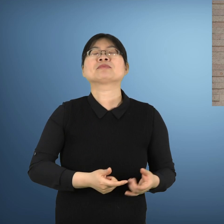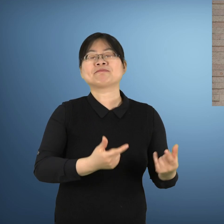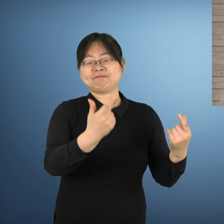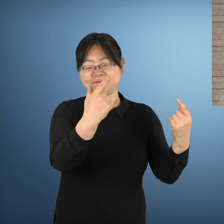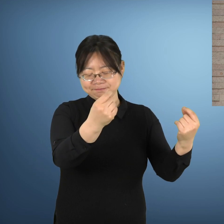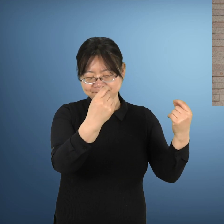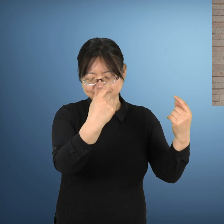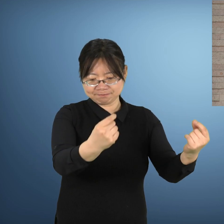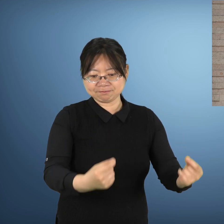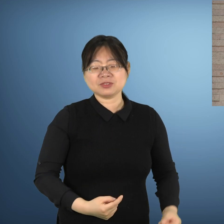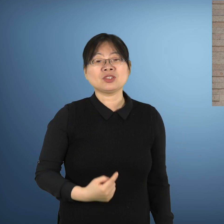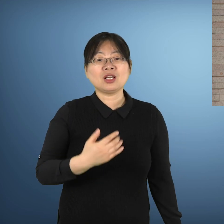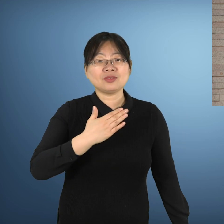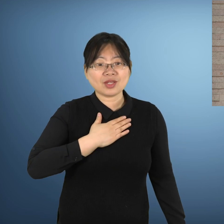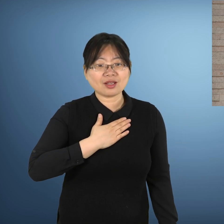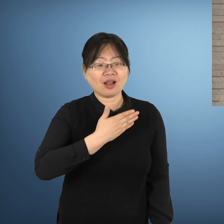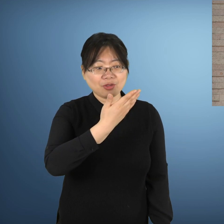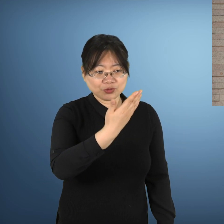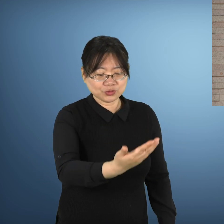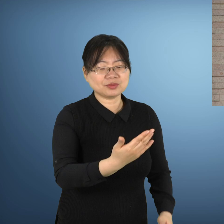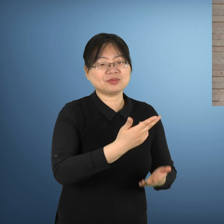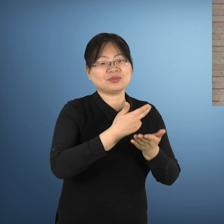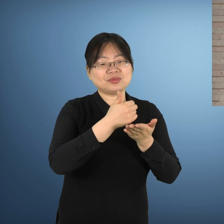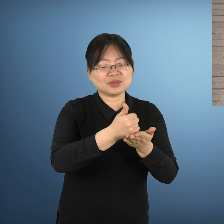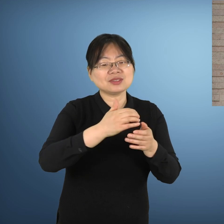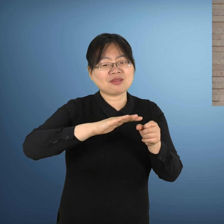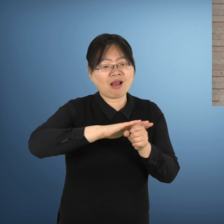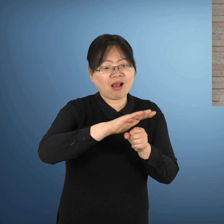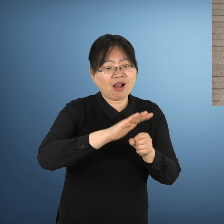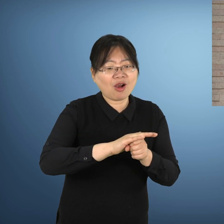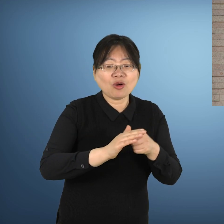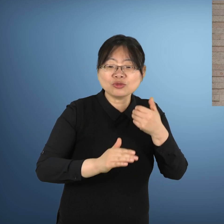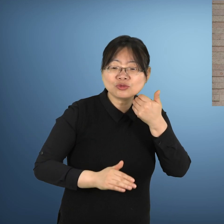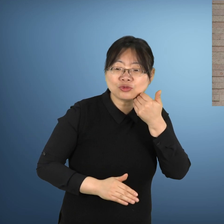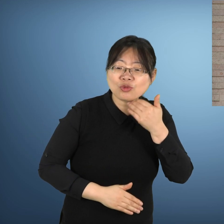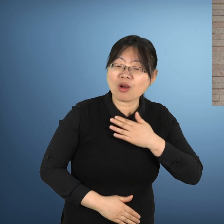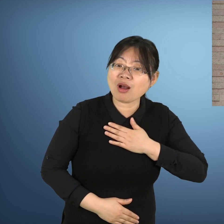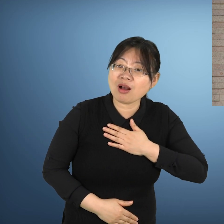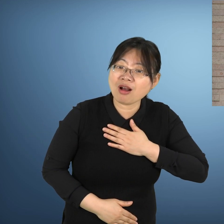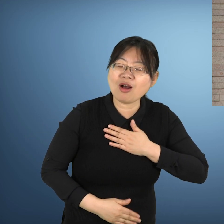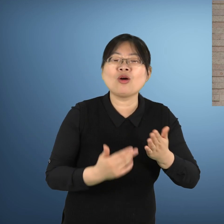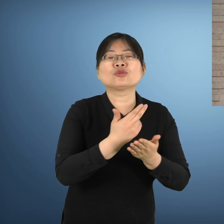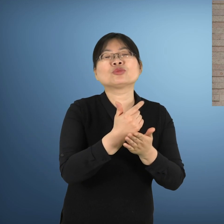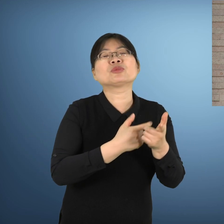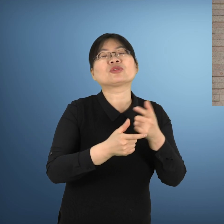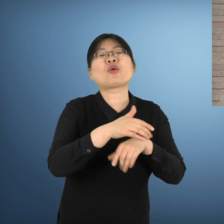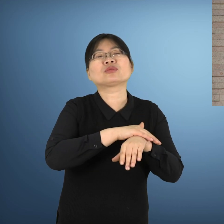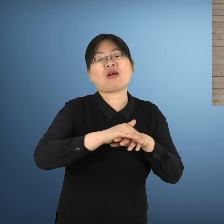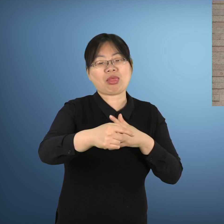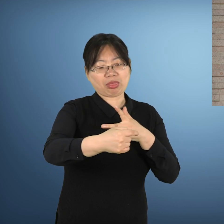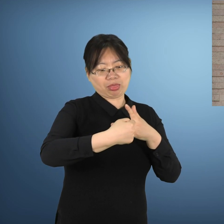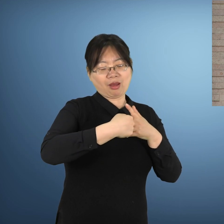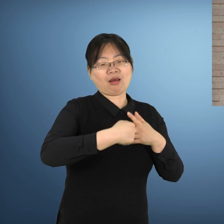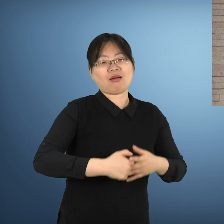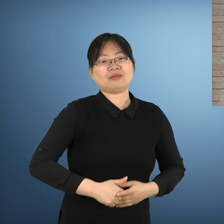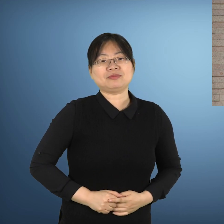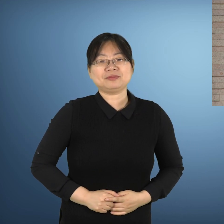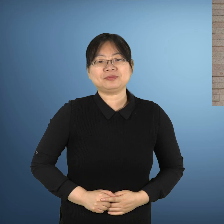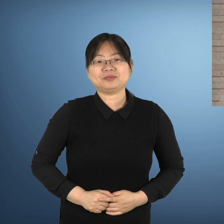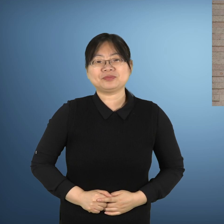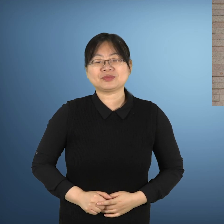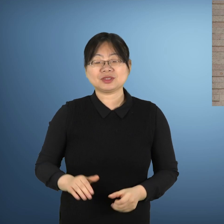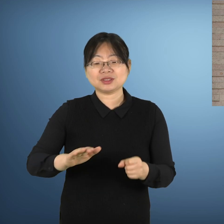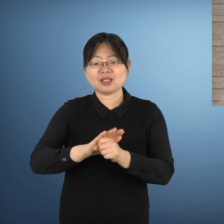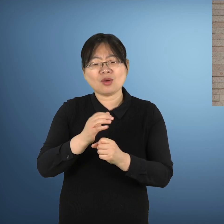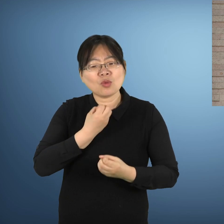그러하나이다. 내가 주님을 사랑하는 줄 누구도 아시나이다? 주님께서 아시나이다. 자, 이